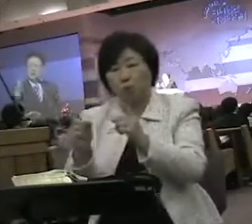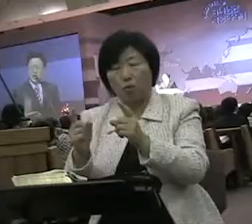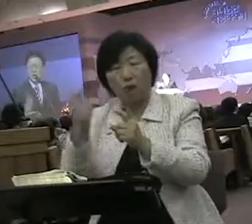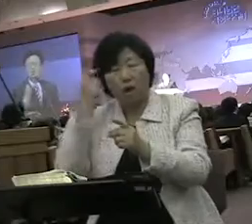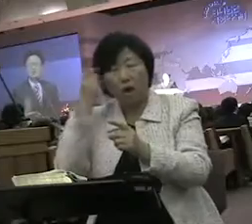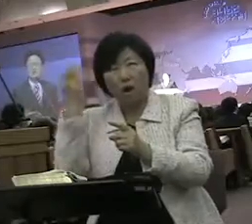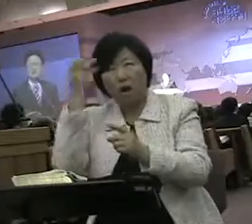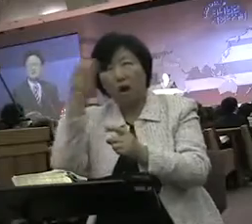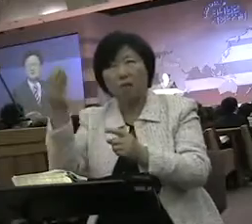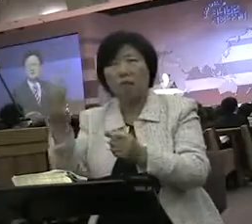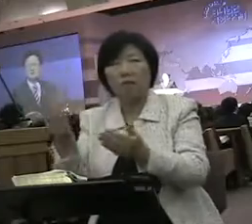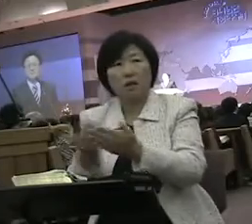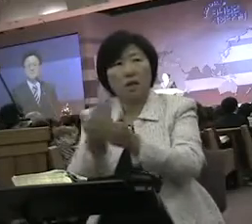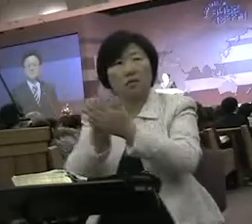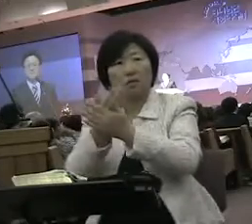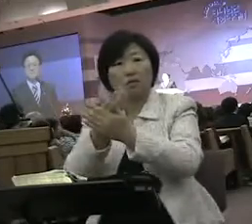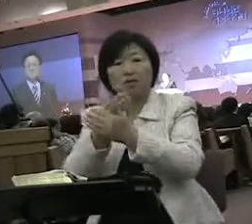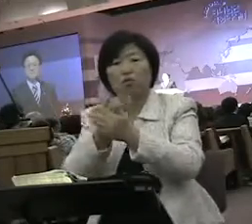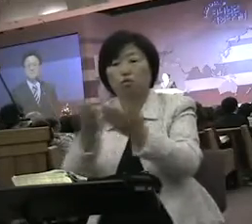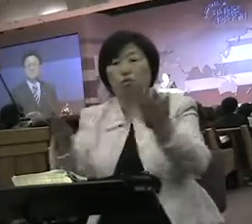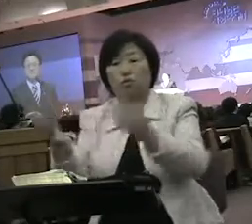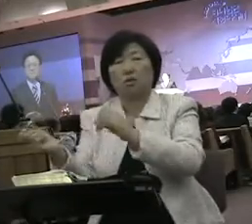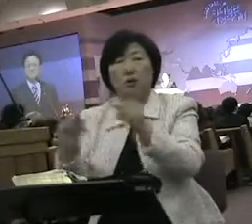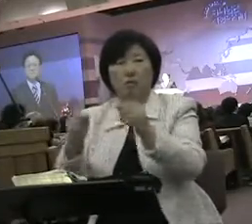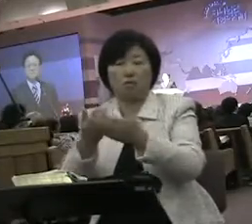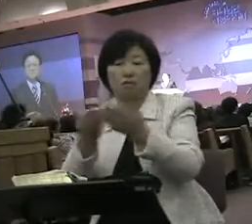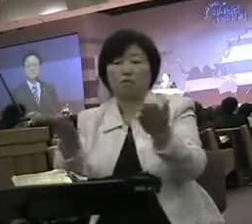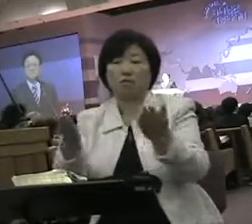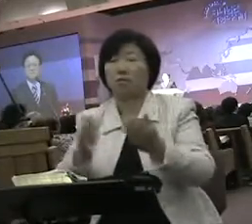각성을 주셔서 살려주셨습니다.